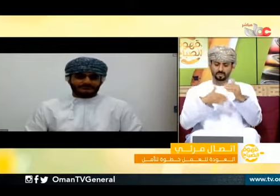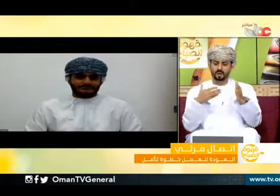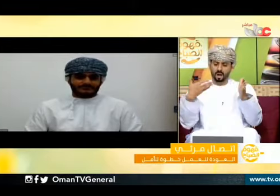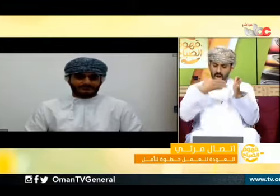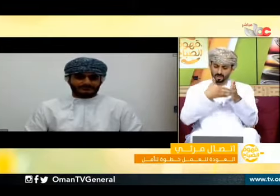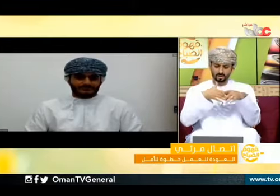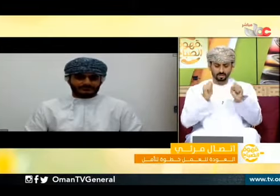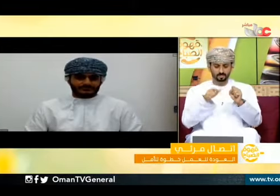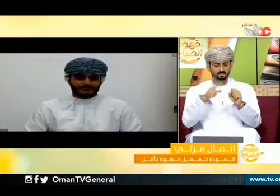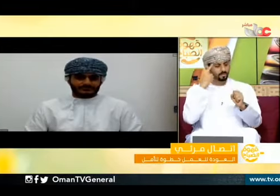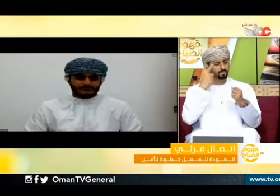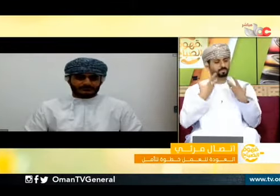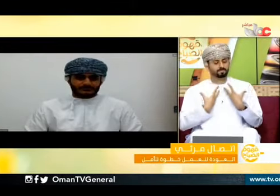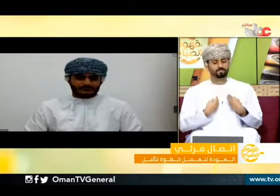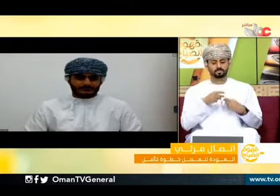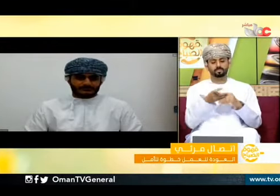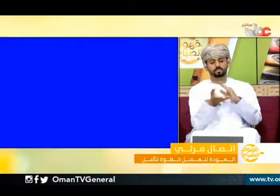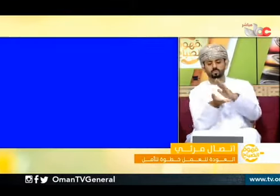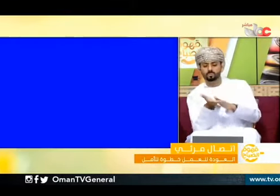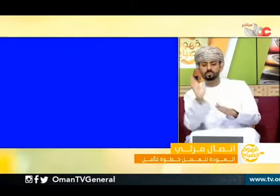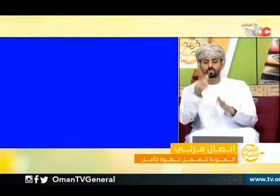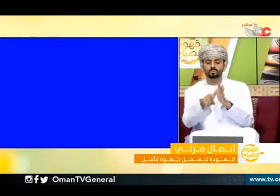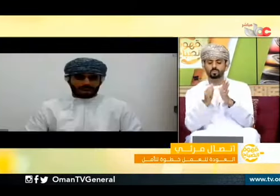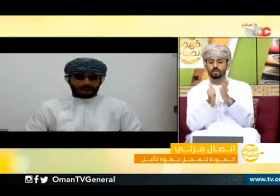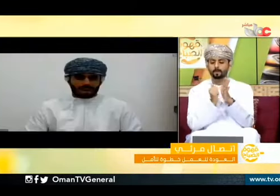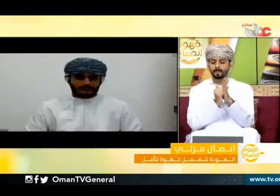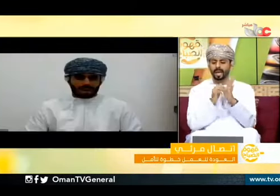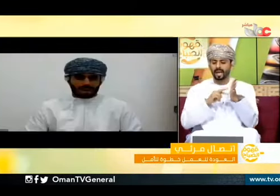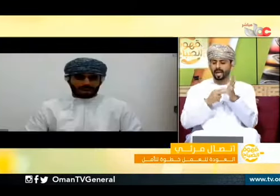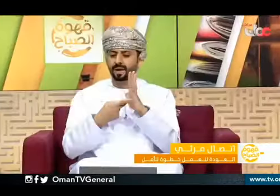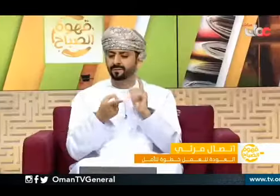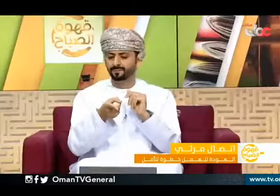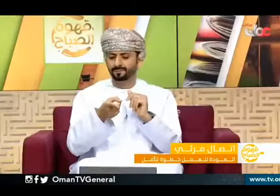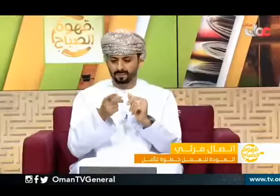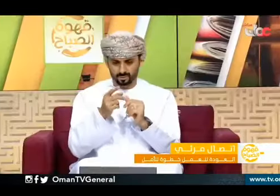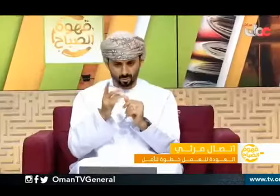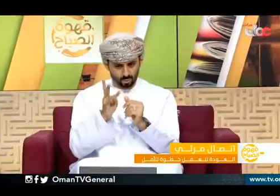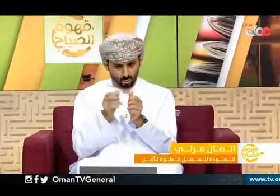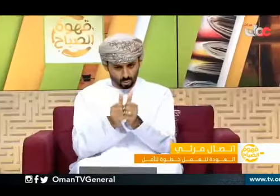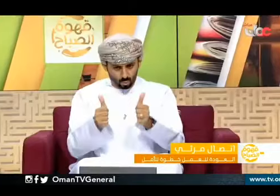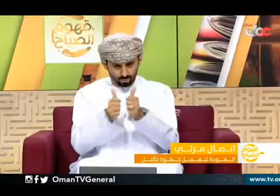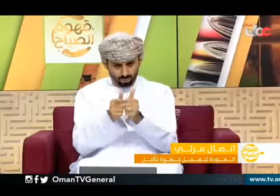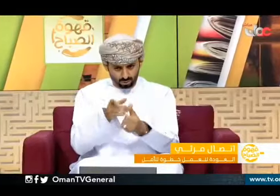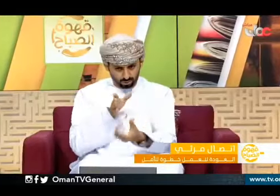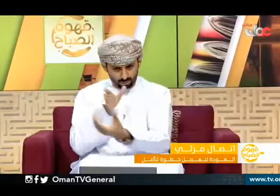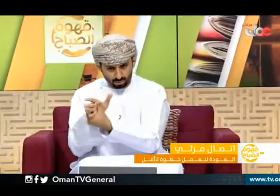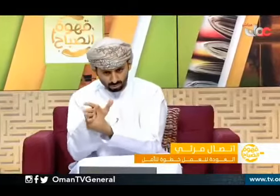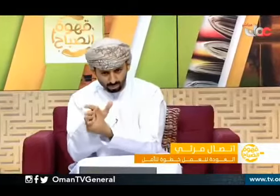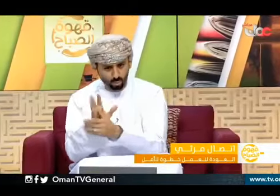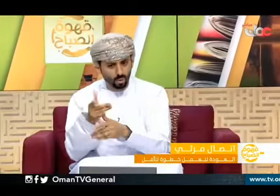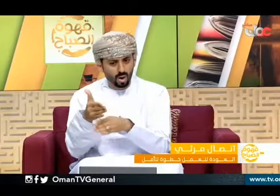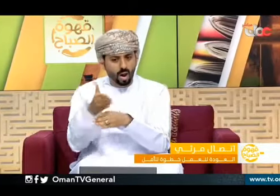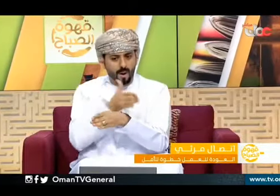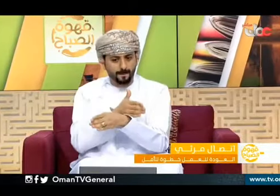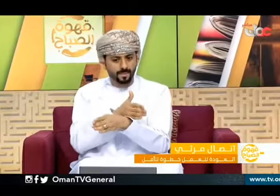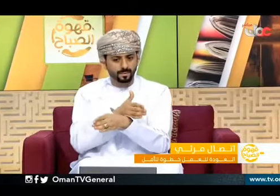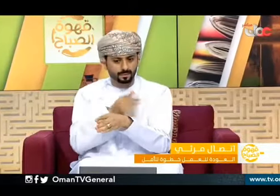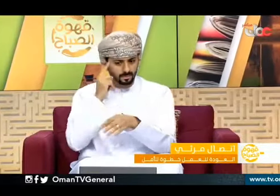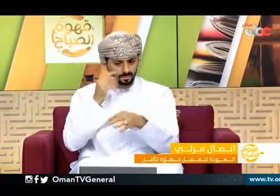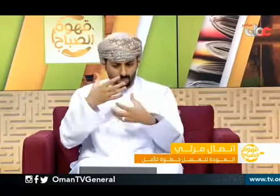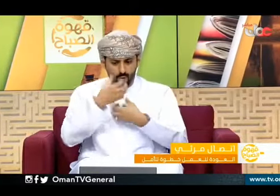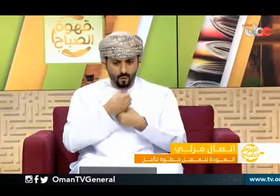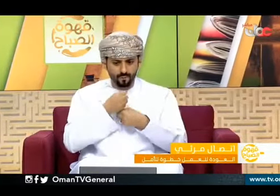نعم، جميل جميل التطور. في الأخير طبعا أنت تكون مرتاح لما تنتهي من العمل وتذهب إلى البيت